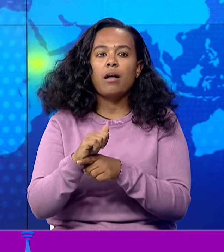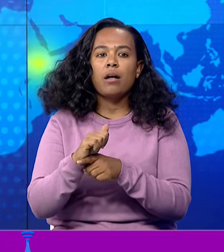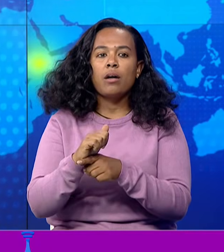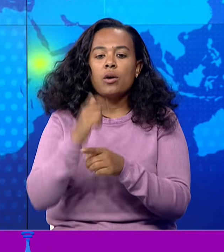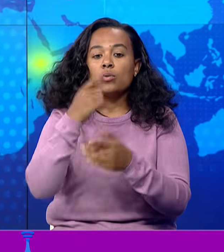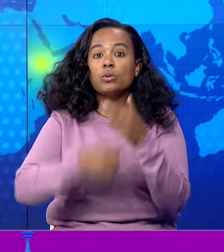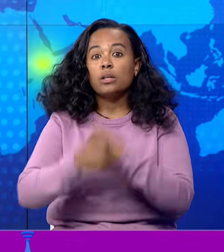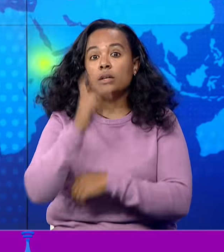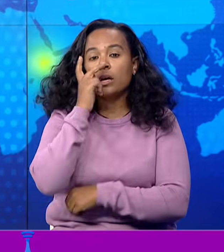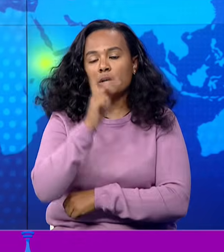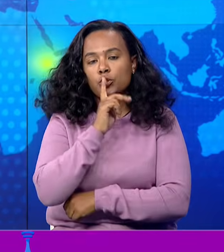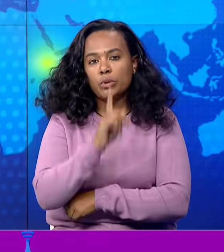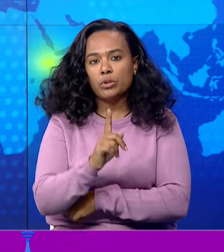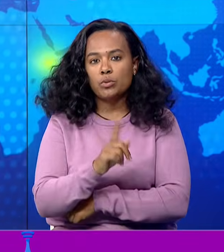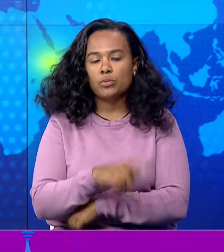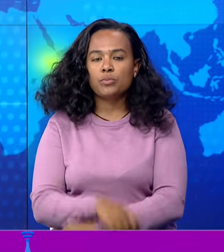ውጤት ያየችበት ነው።